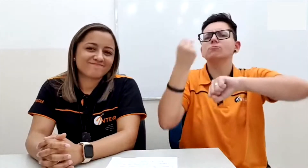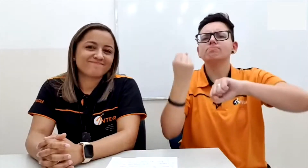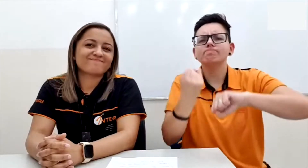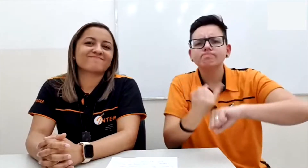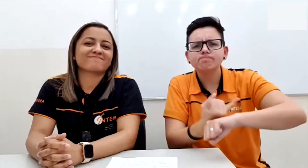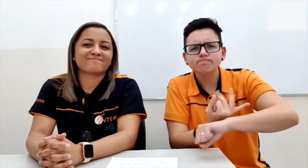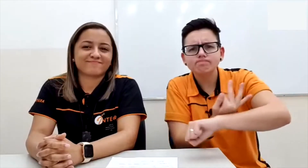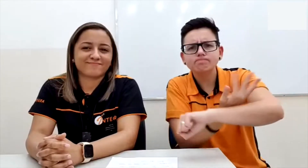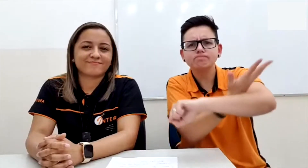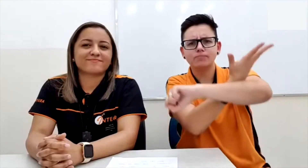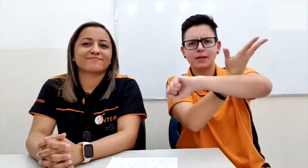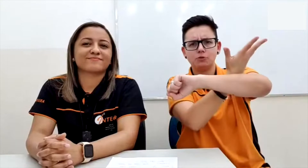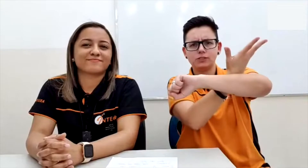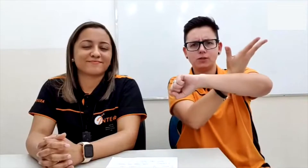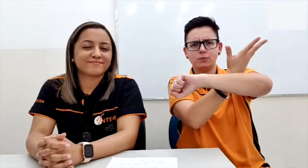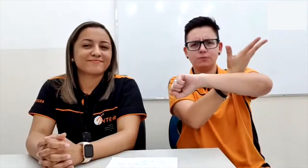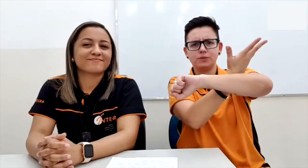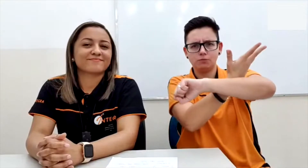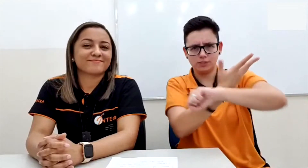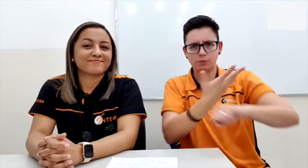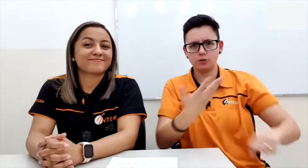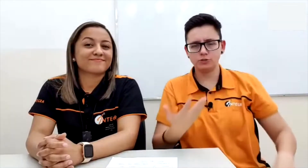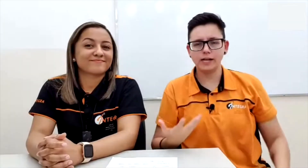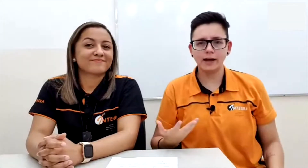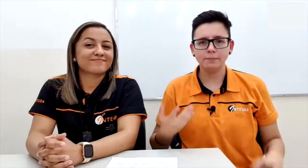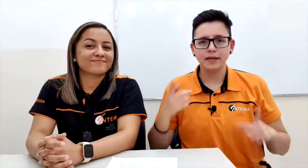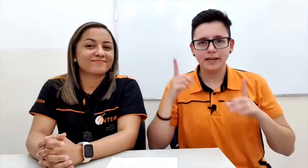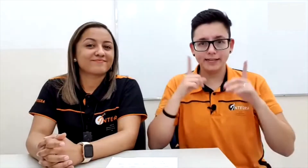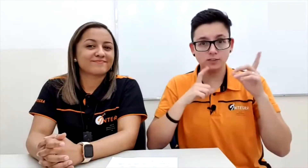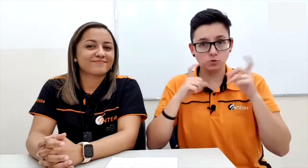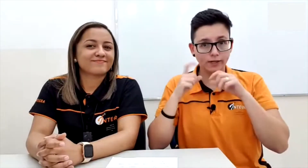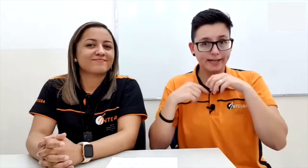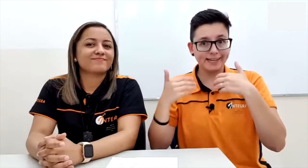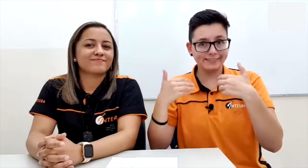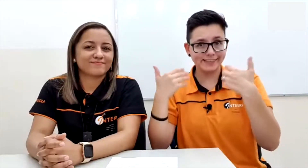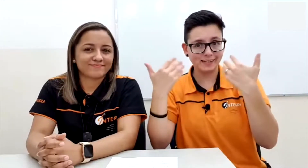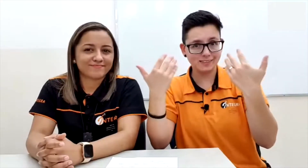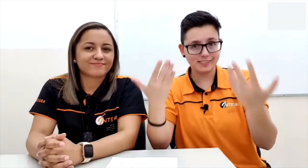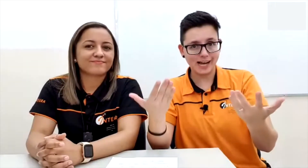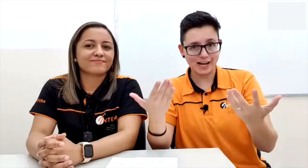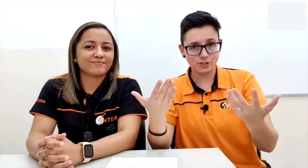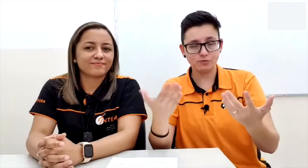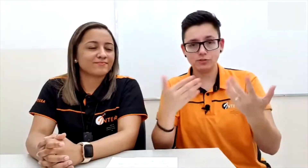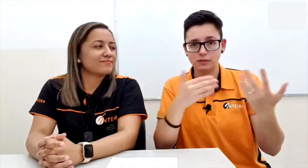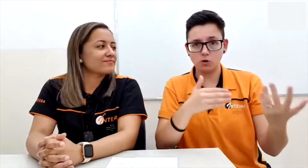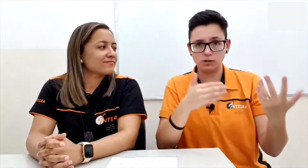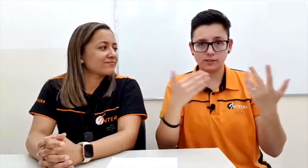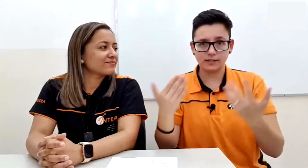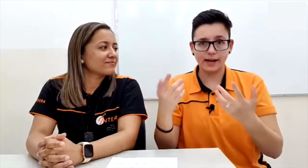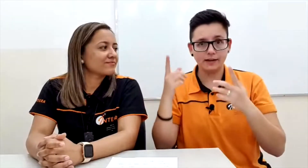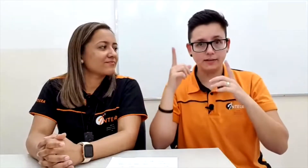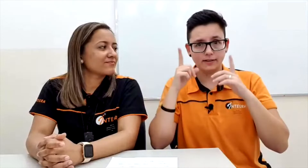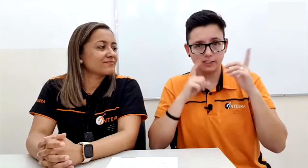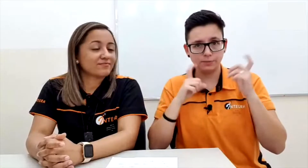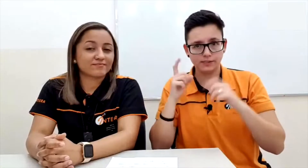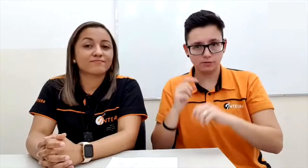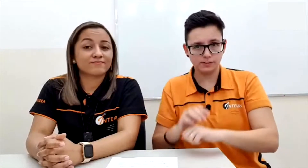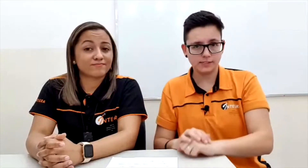emoção. Emoção. Então, você pode usar e a sua intensidade você mostra na expressão